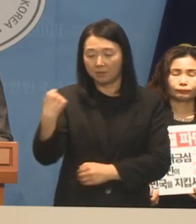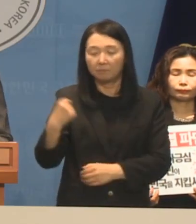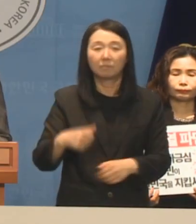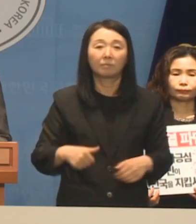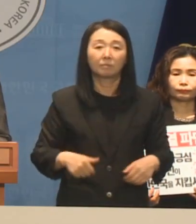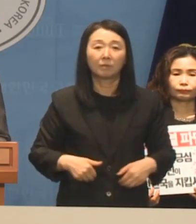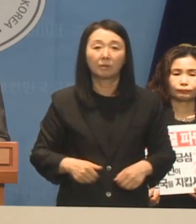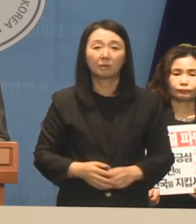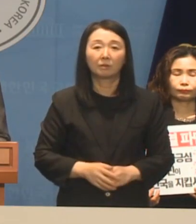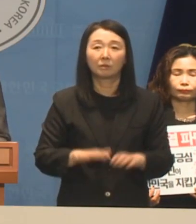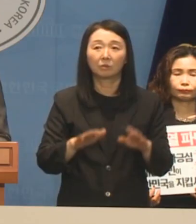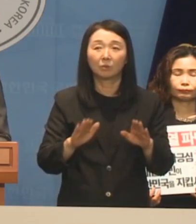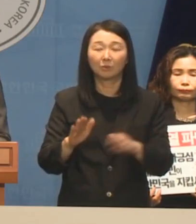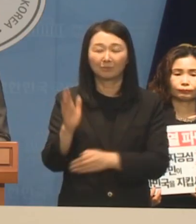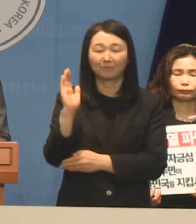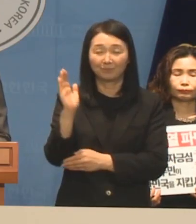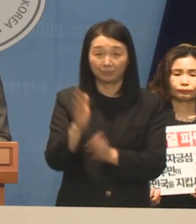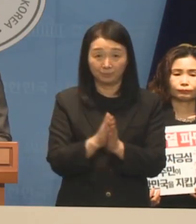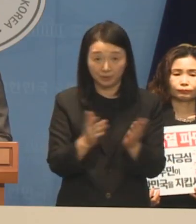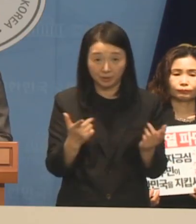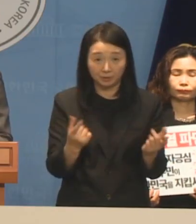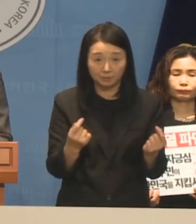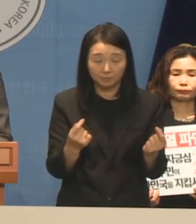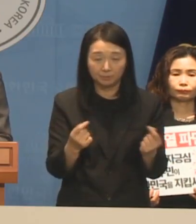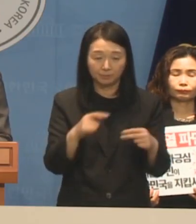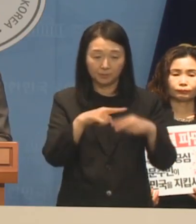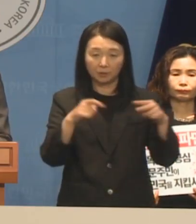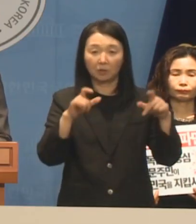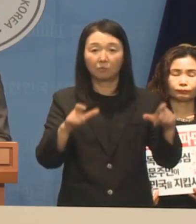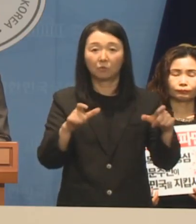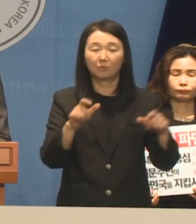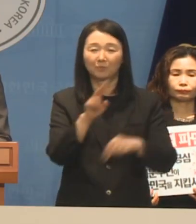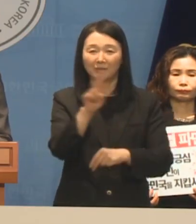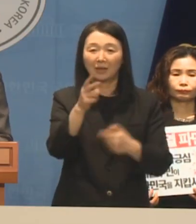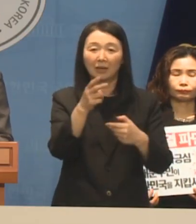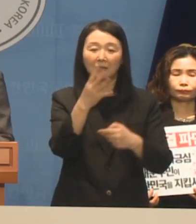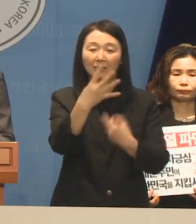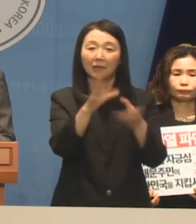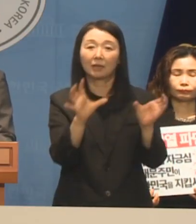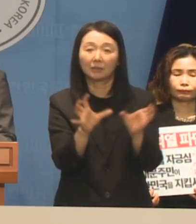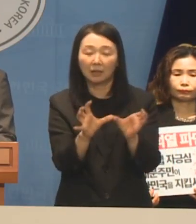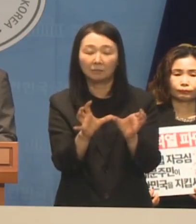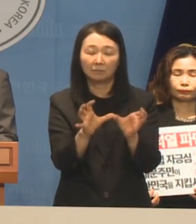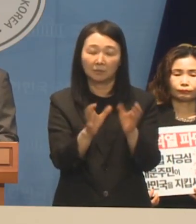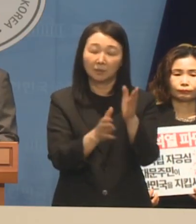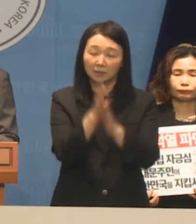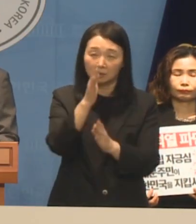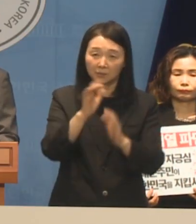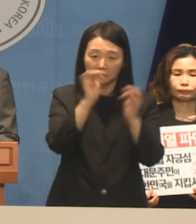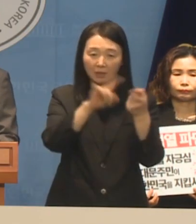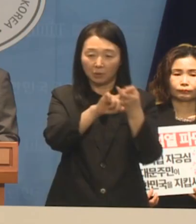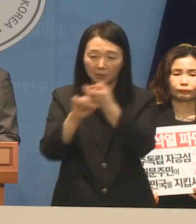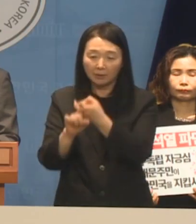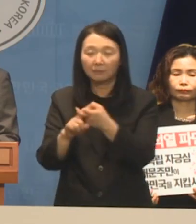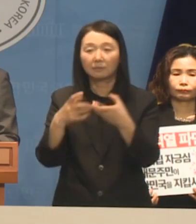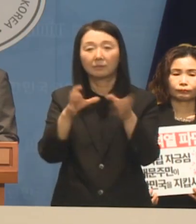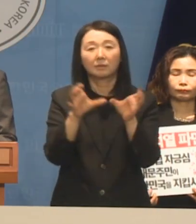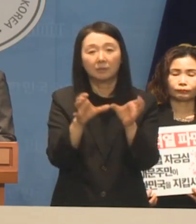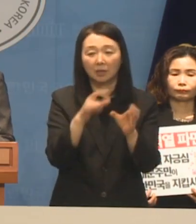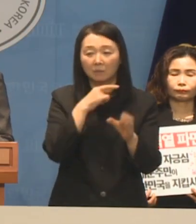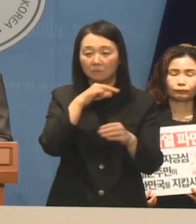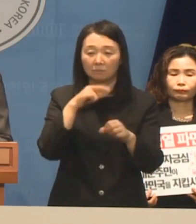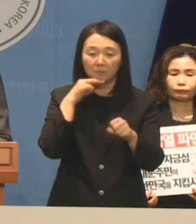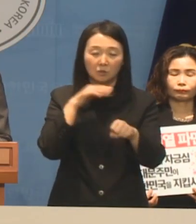필요합니다. 오늘 기자회견을 시작으로 우리 서대문구 야사당과 시민사회단체 그리고 민주주의를 바라는